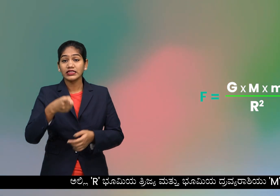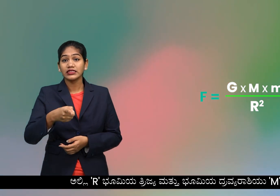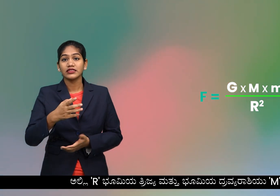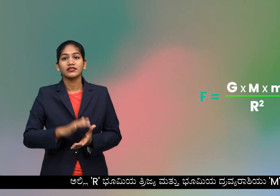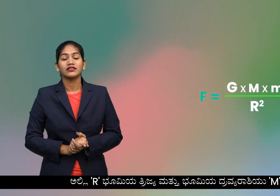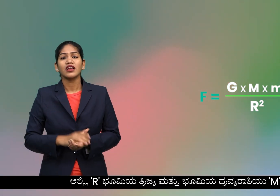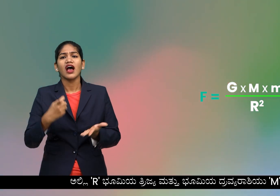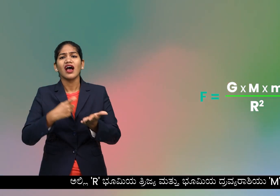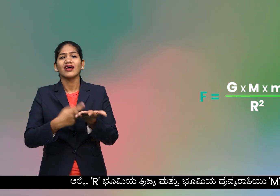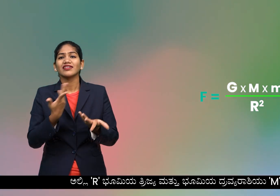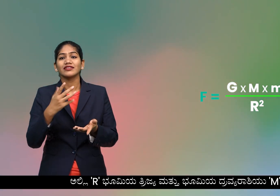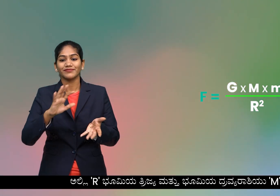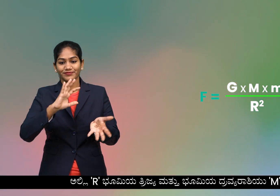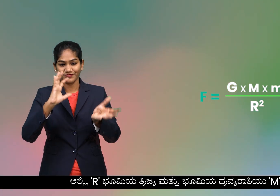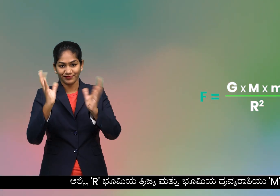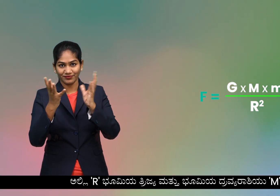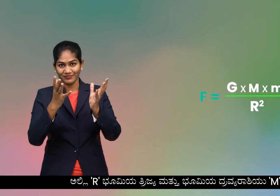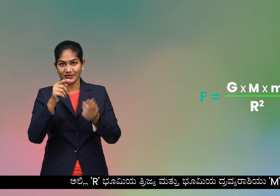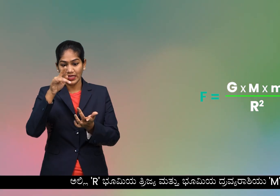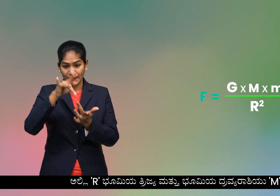ಭೂಮಿಯ ದ್ರವ್ಯರಾಶಿಯು m ಆಗಿರುತ್ತದೆ.